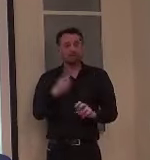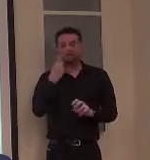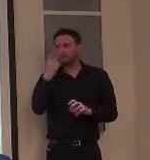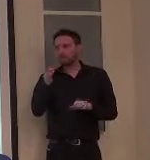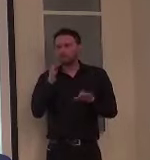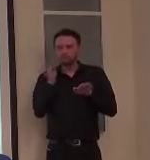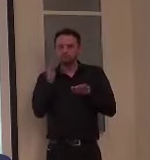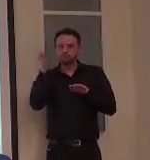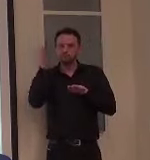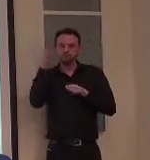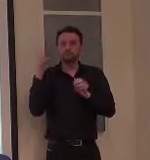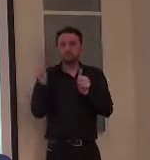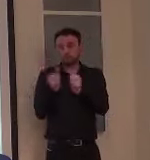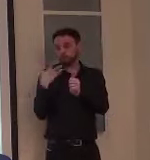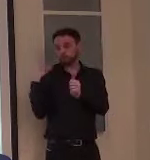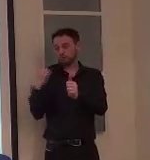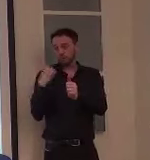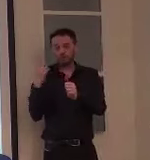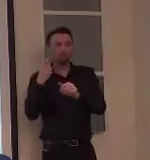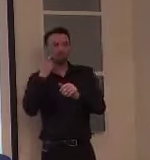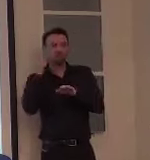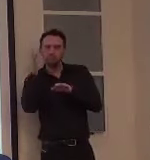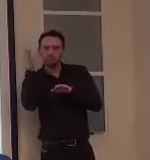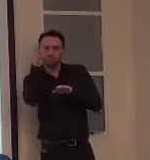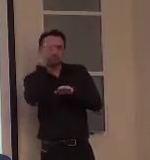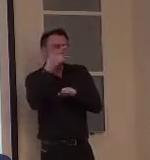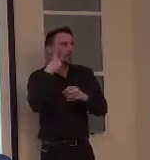con el directivo y bachiller